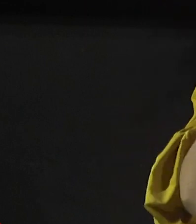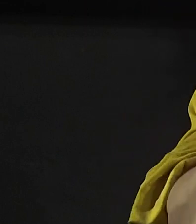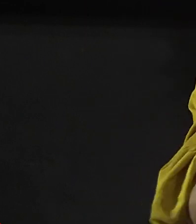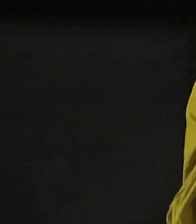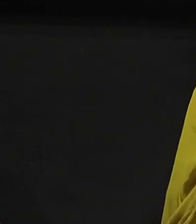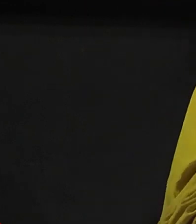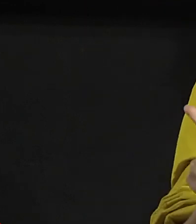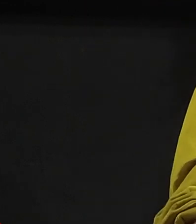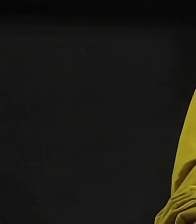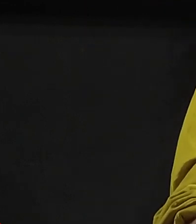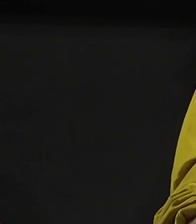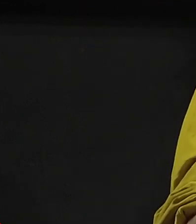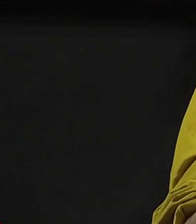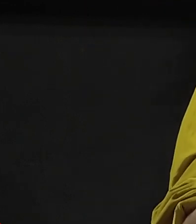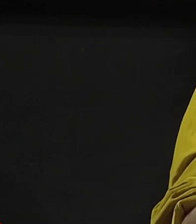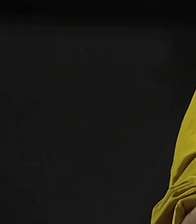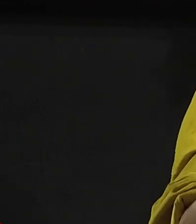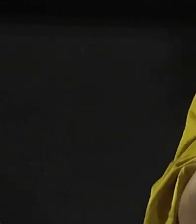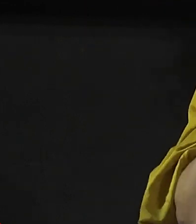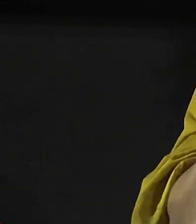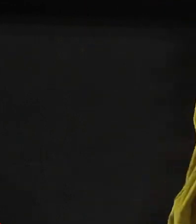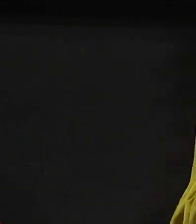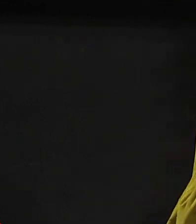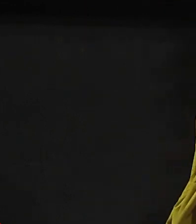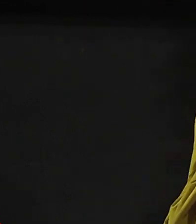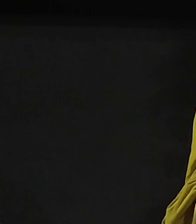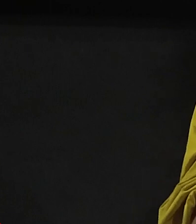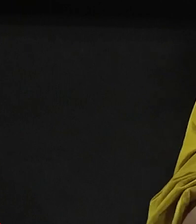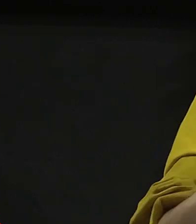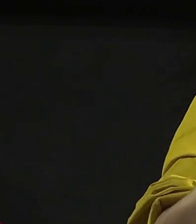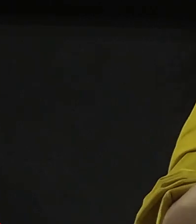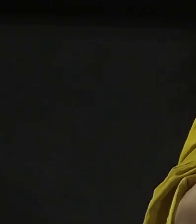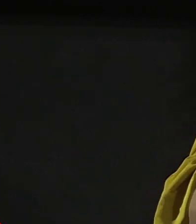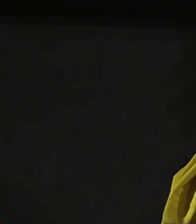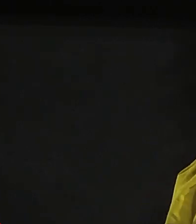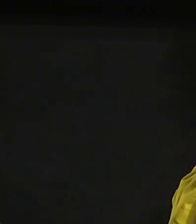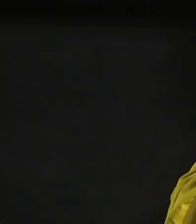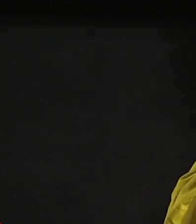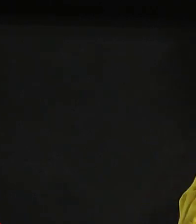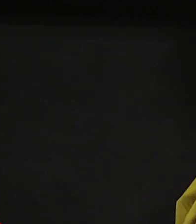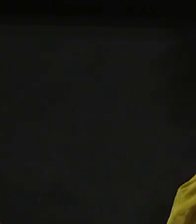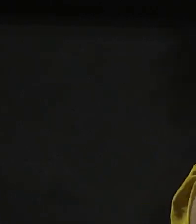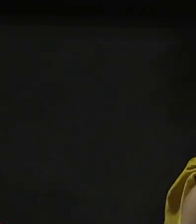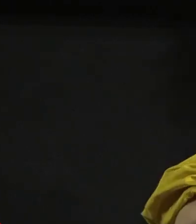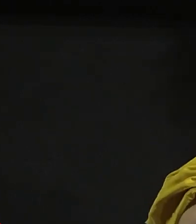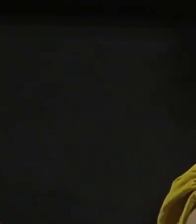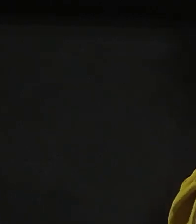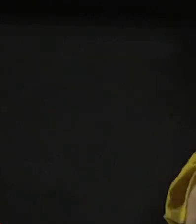y y se hacía un festival que ponía una mirada diferente y dije buf me parece